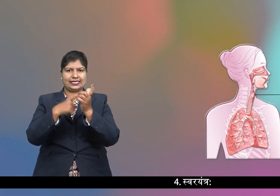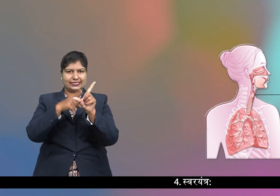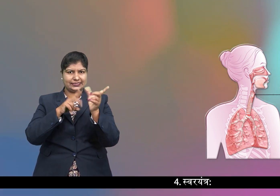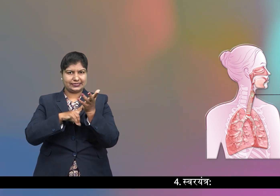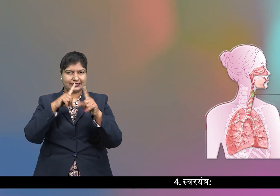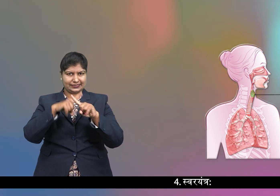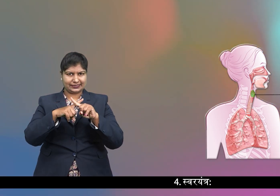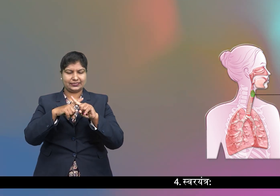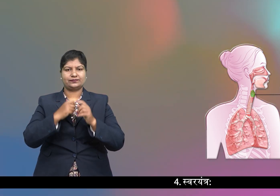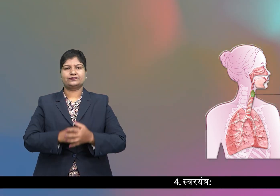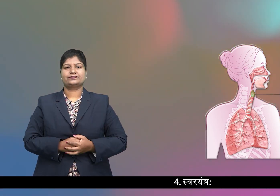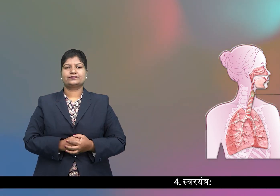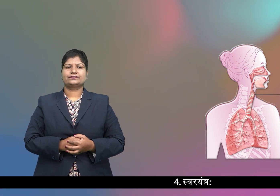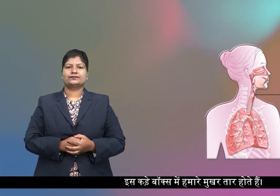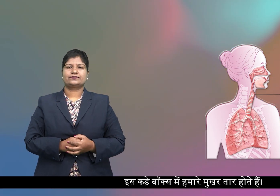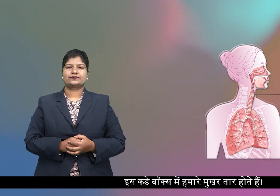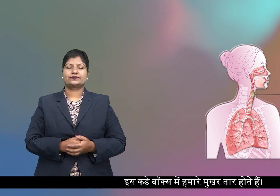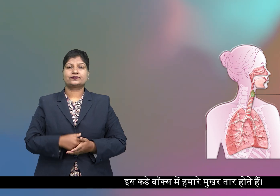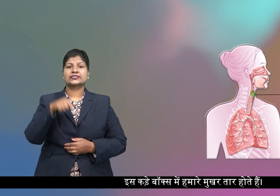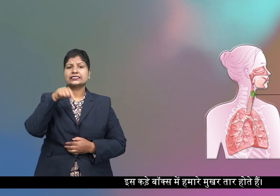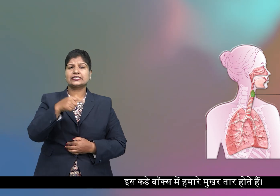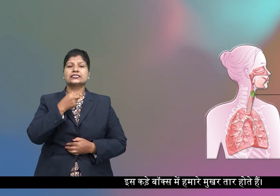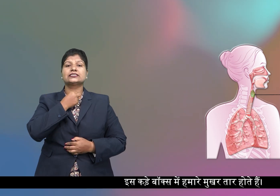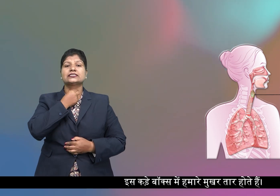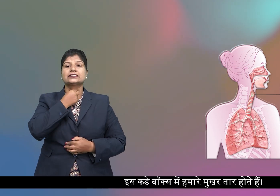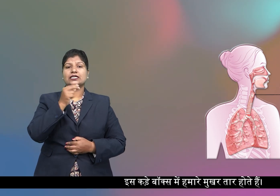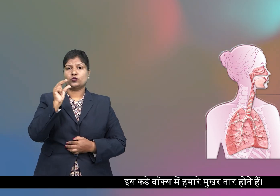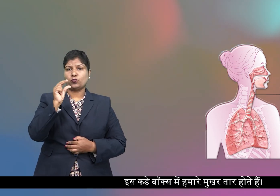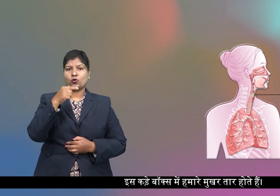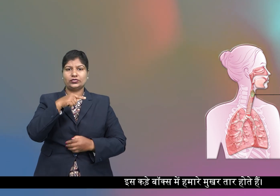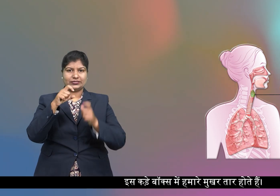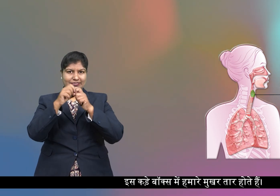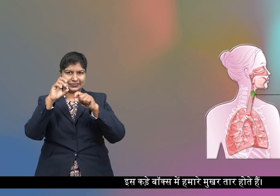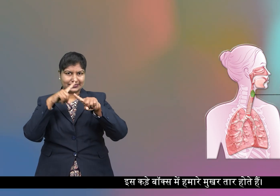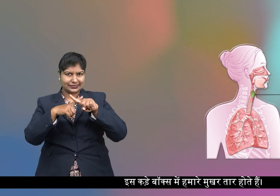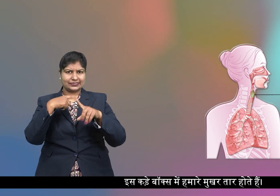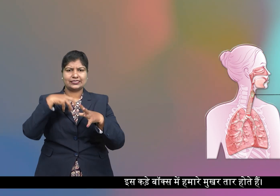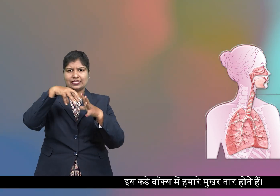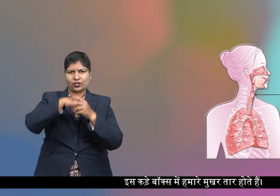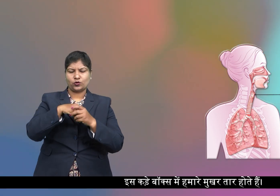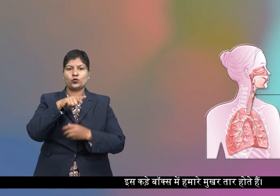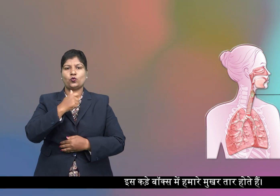स्वर यंत्र। इस कड़े बॉक्स में हमारा मुखर तार होता है।